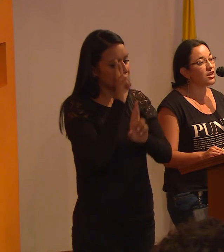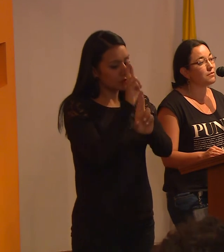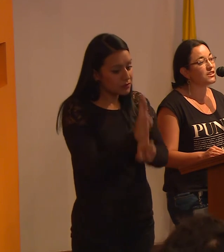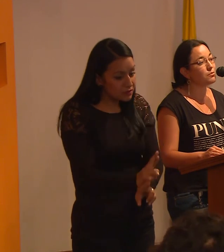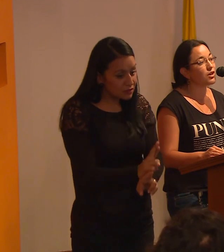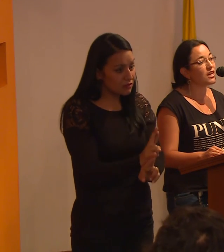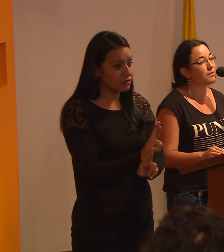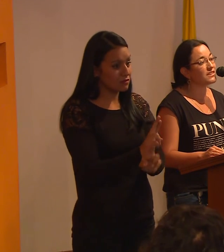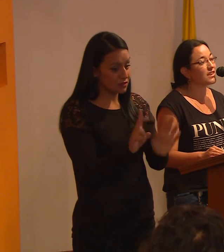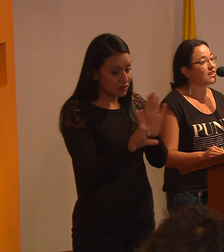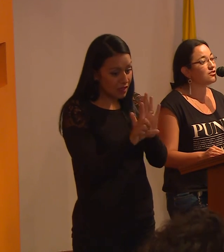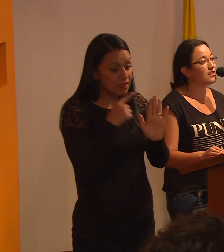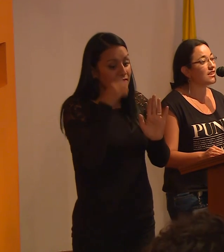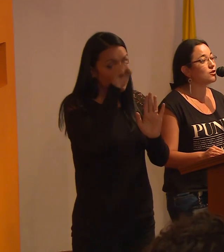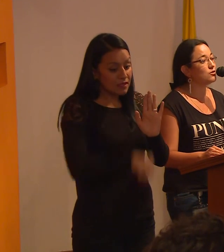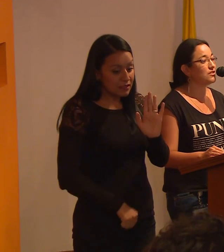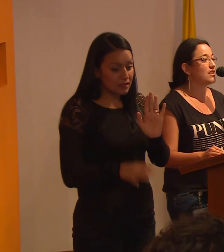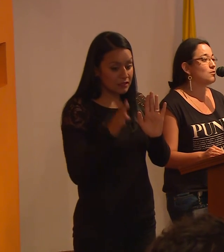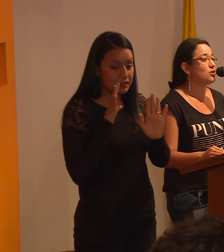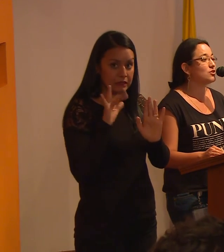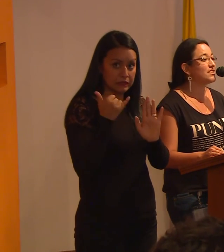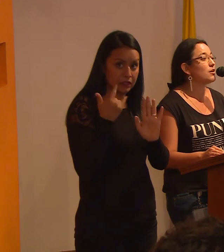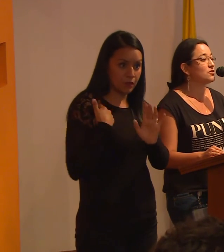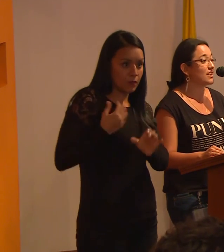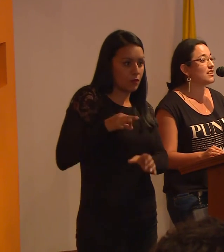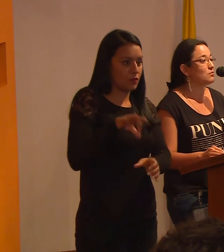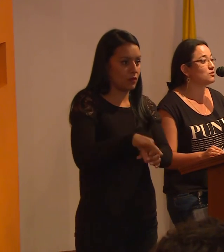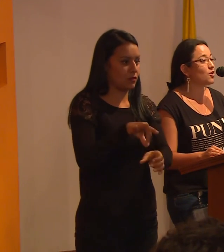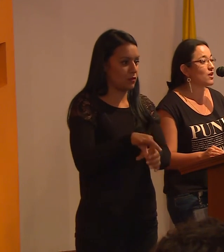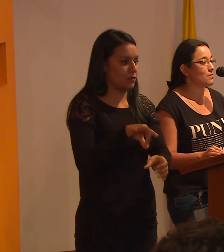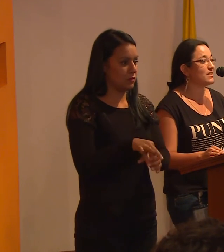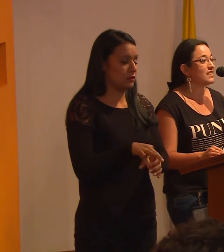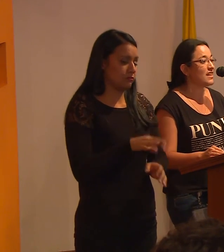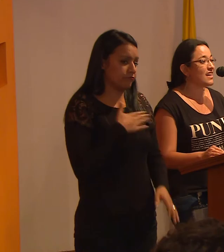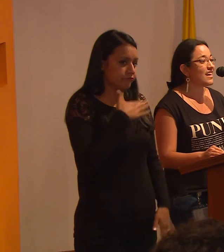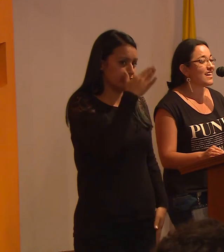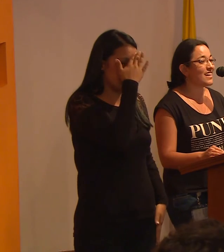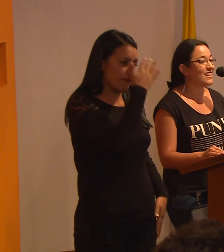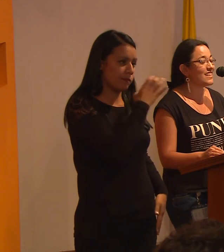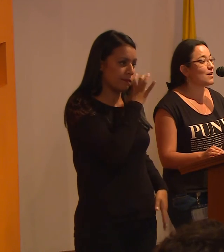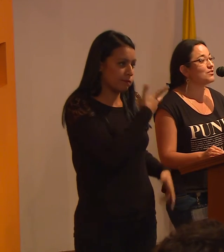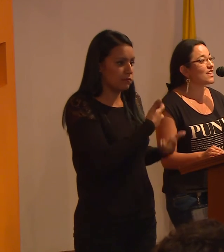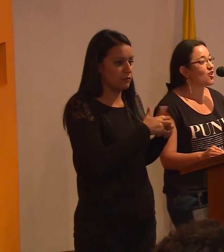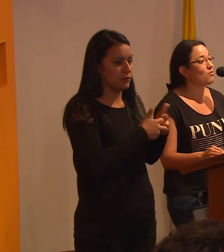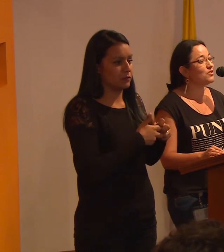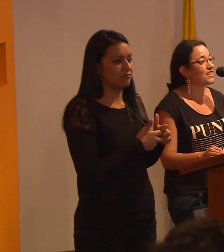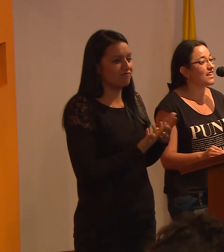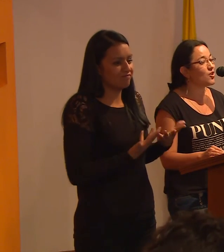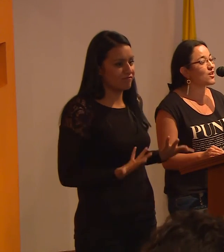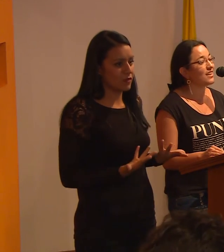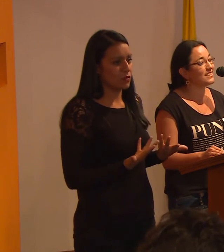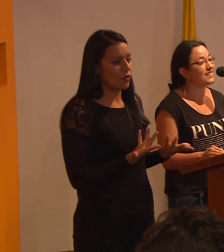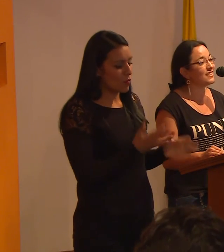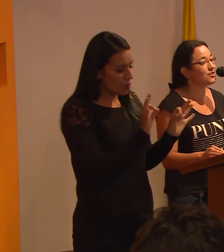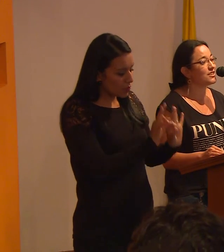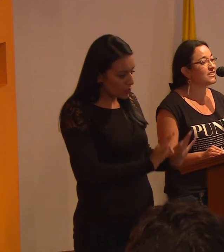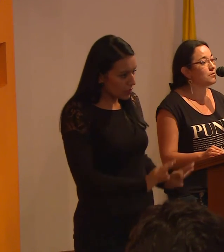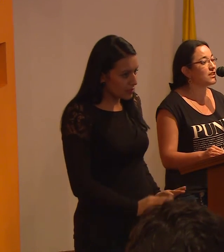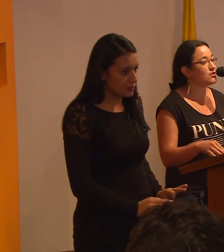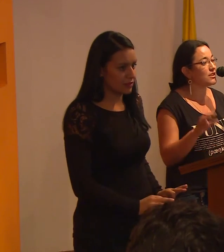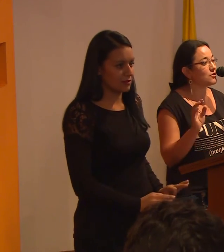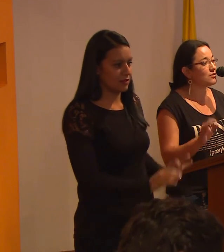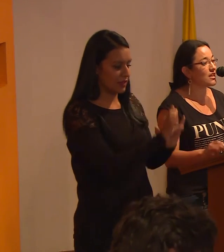está solamente por la capacidad que nos dan algunos en el voto, y sabemos que tenemos problemas, digamos, en cómo se organizan